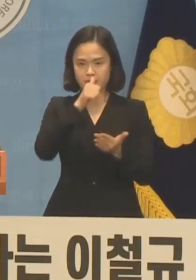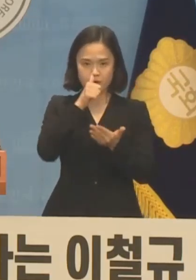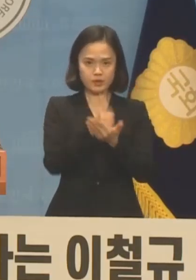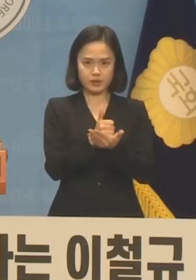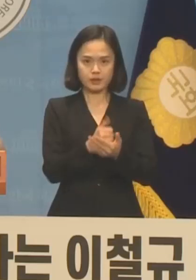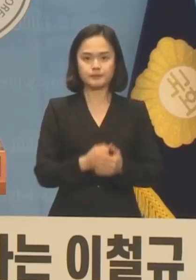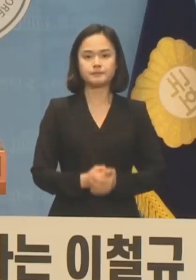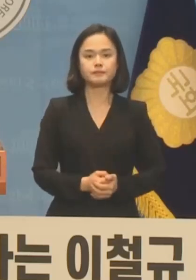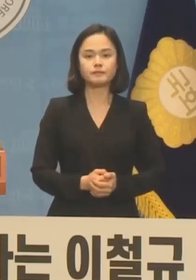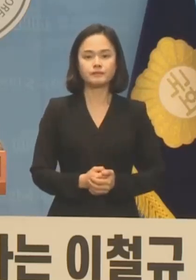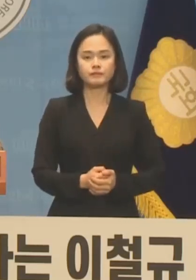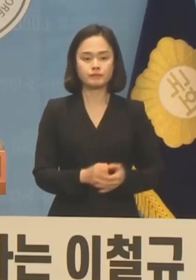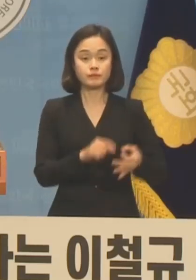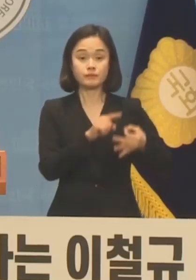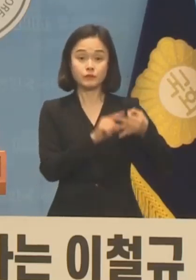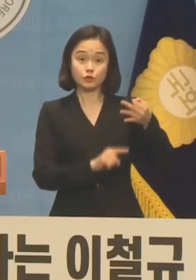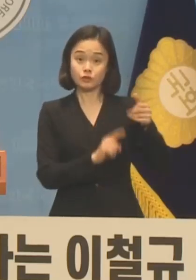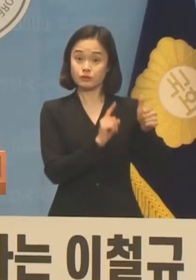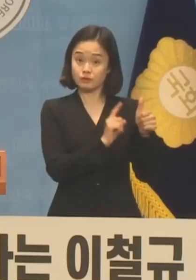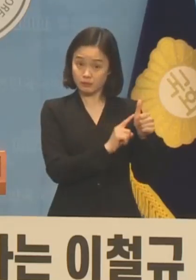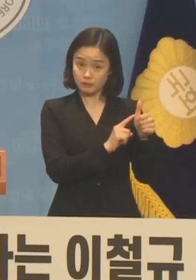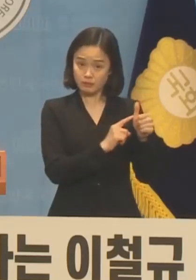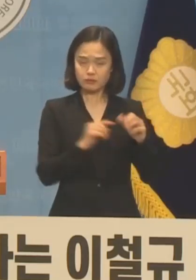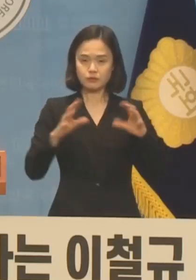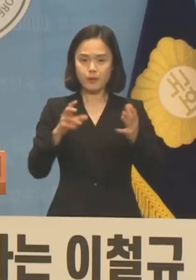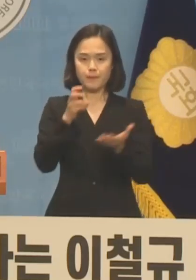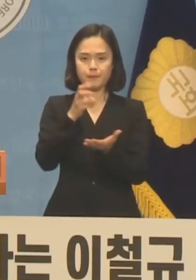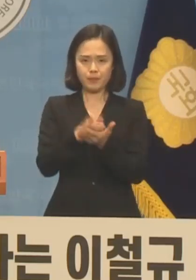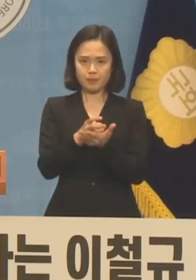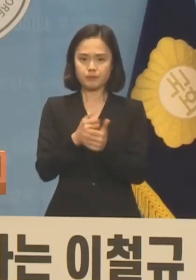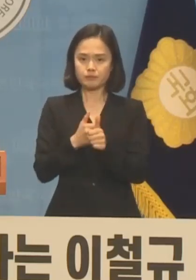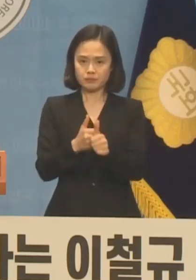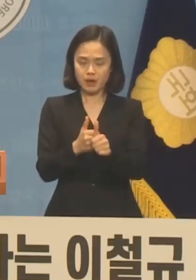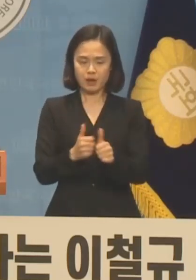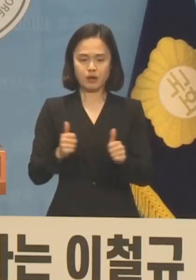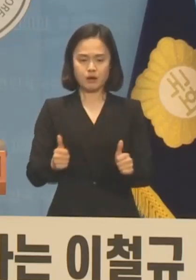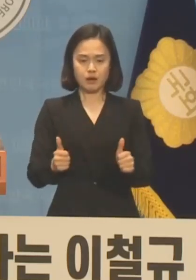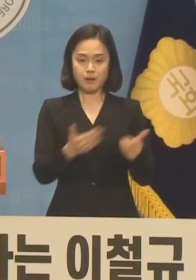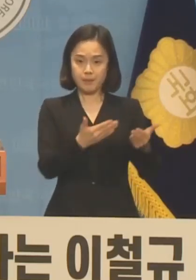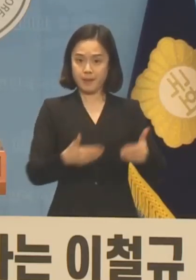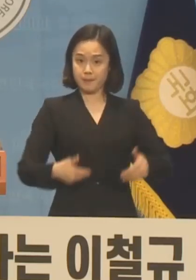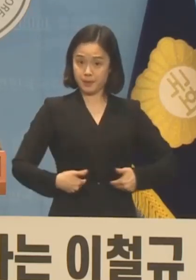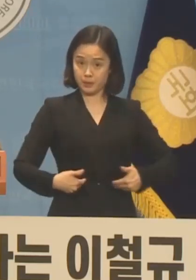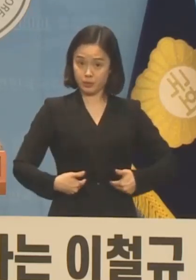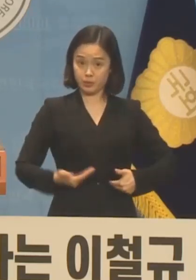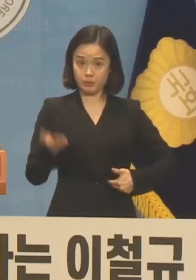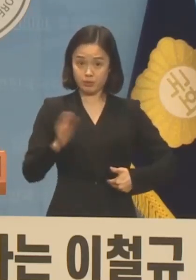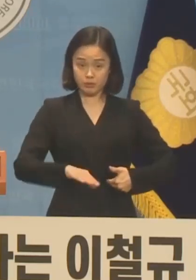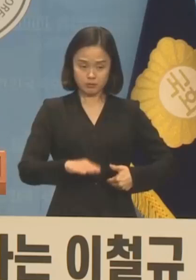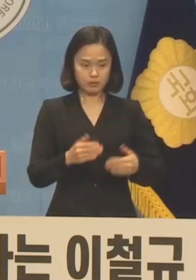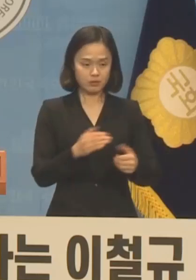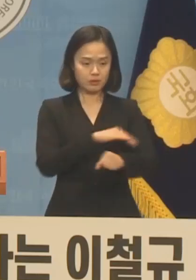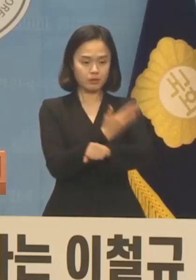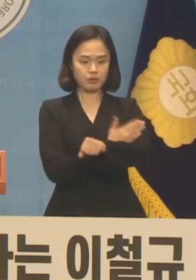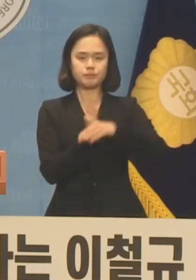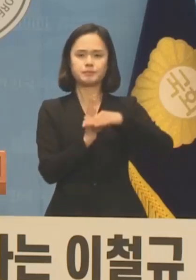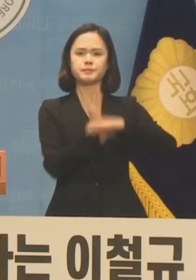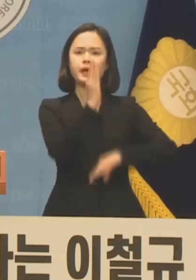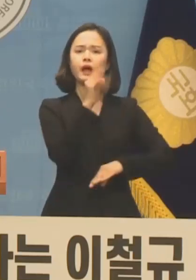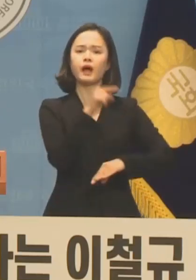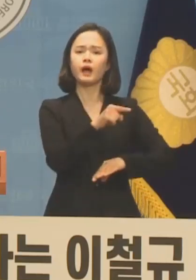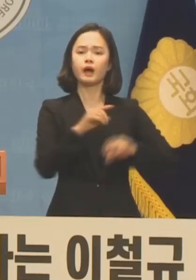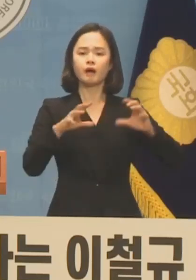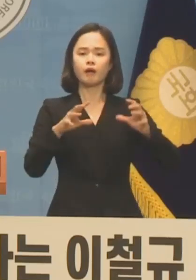윤석열은 헌법법 검령에 의해 민주적 통제를 받아야 함에도 불구하고 자신의 직무권한을 함부로 남용하여 국헌을 문란하게 할